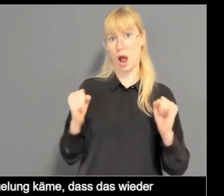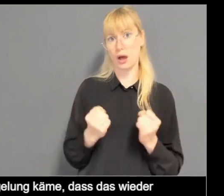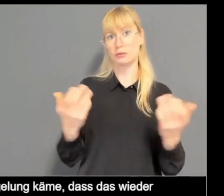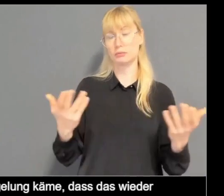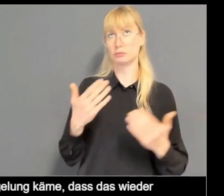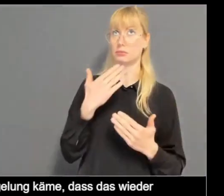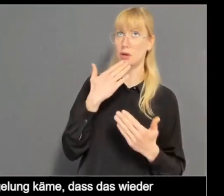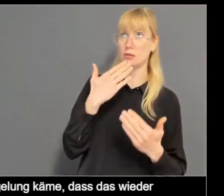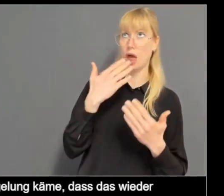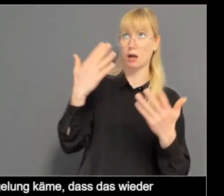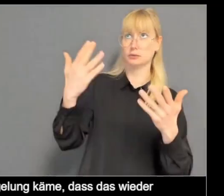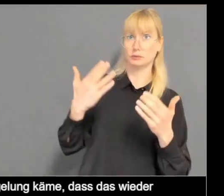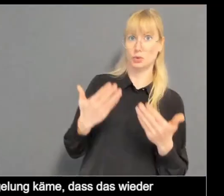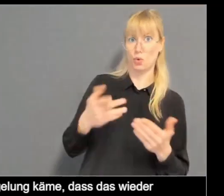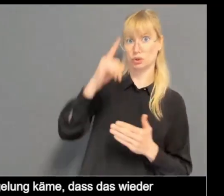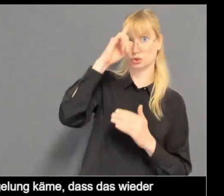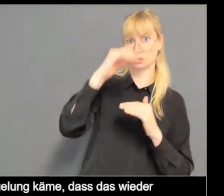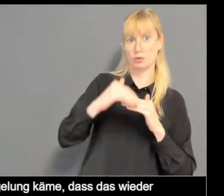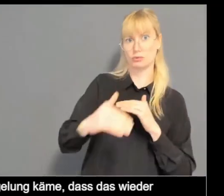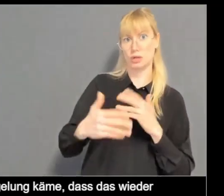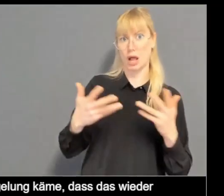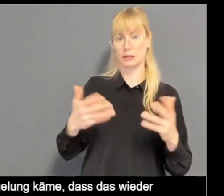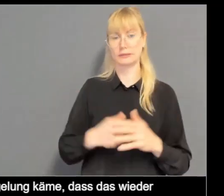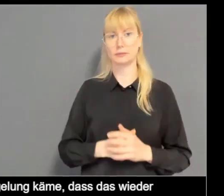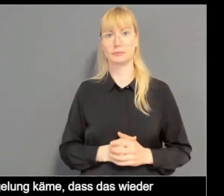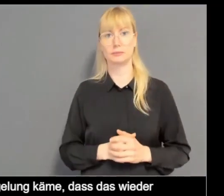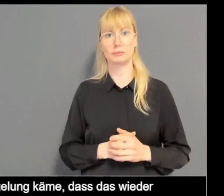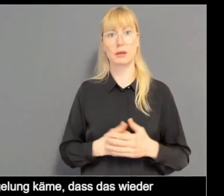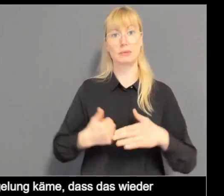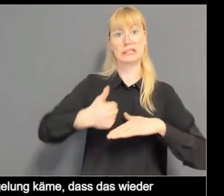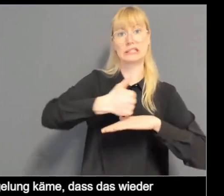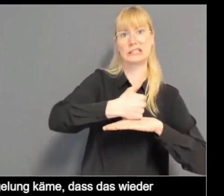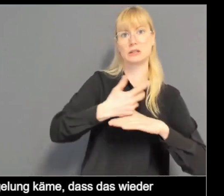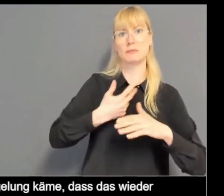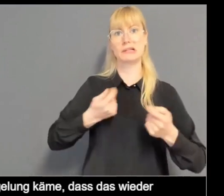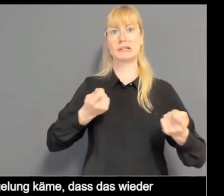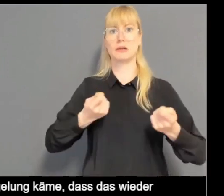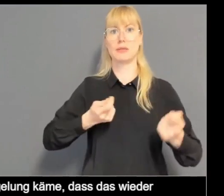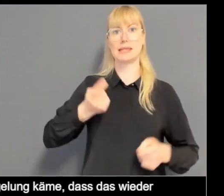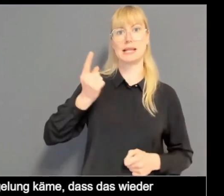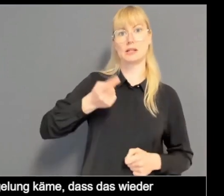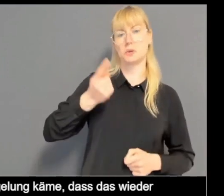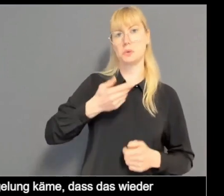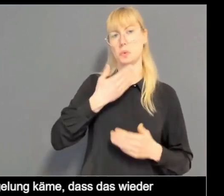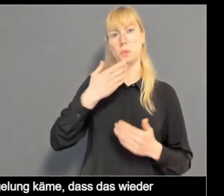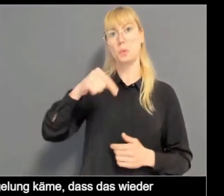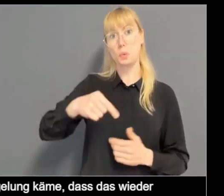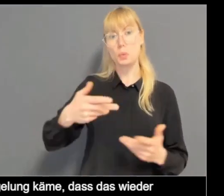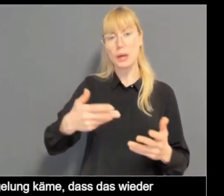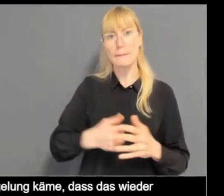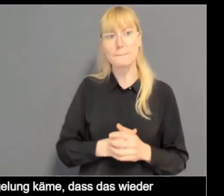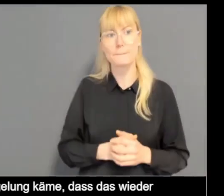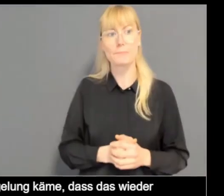dankbar. Das Zweite ist, und das war das, was uns heute geleitet hat, die andere Alternative ist im Moment nach der